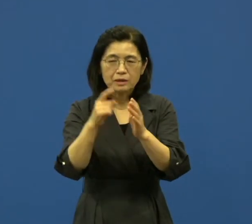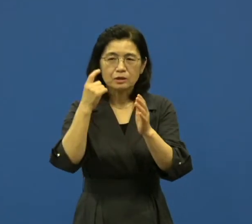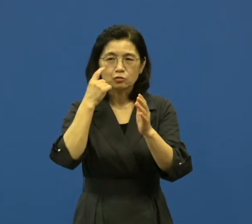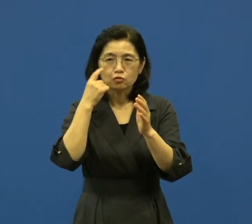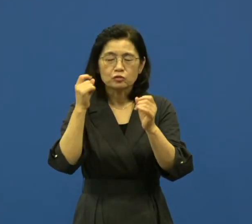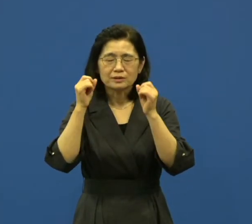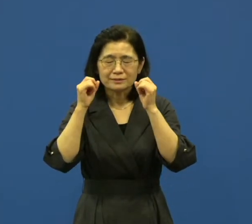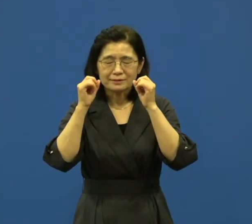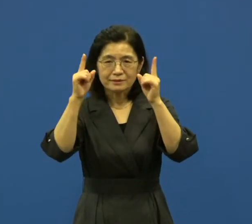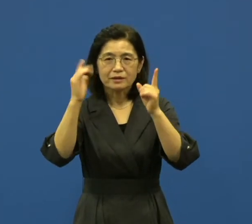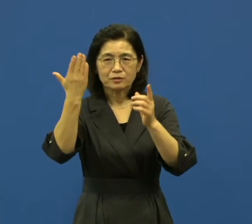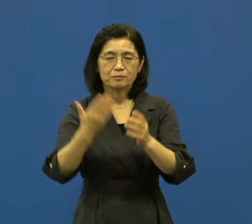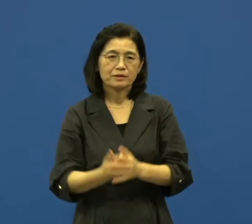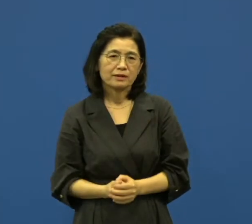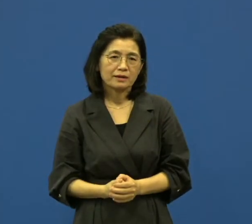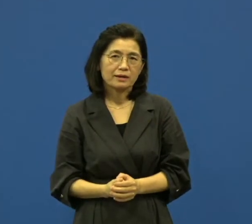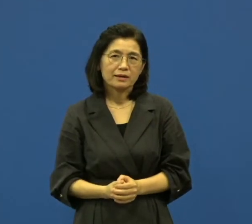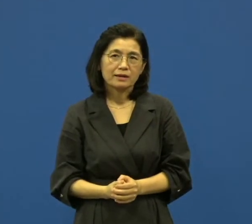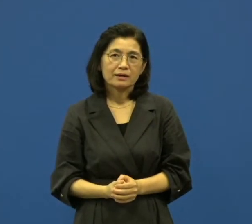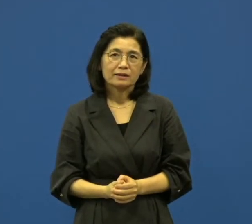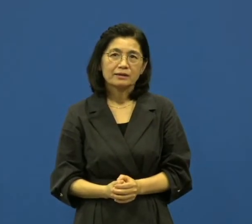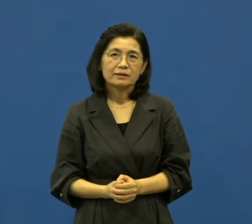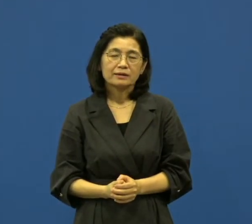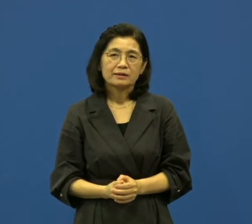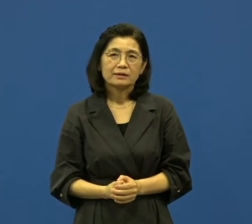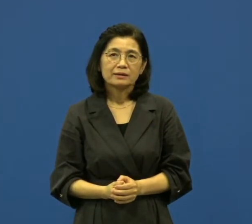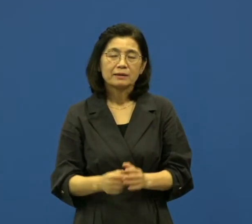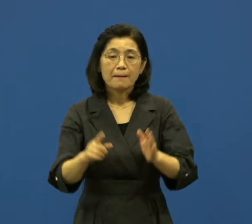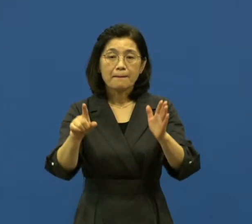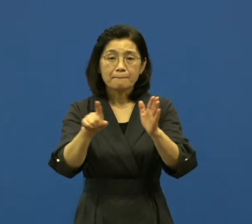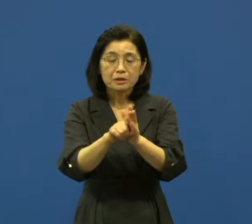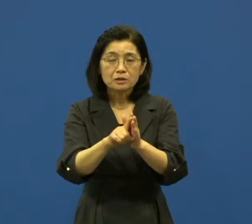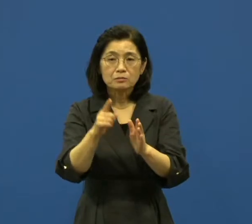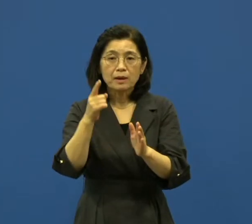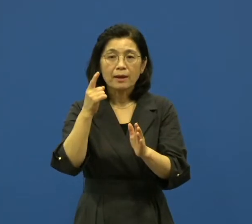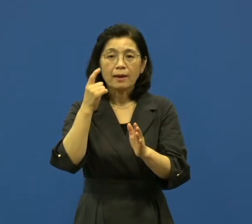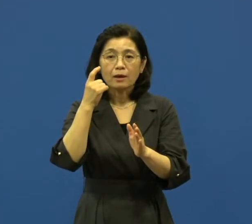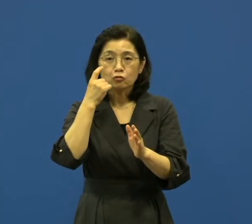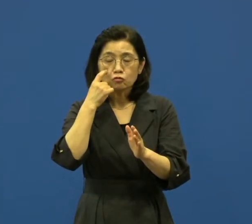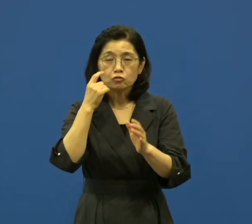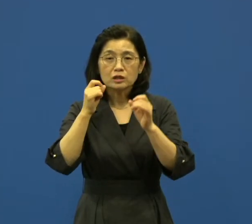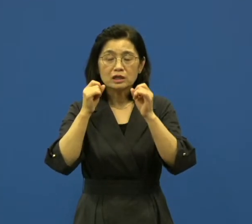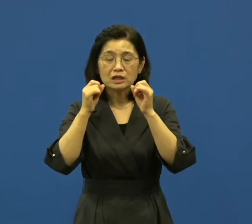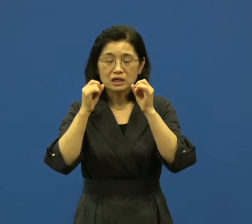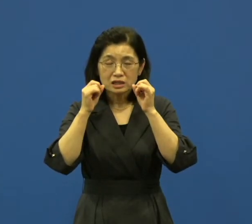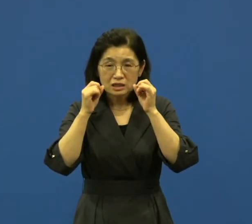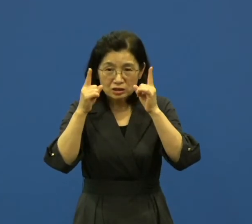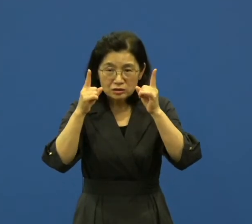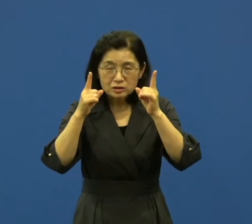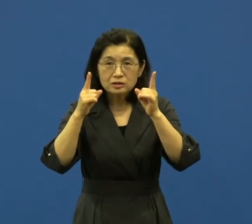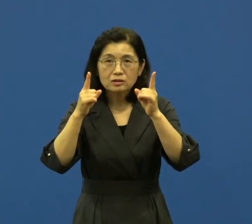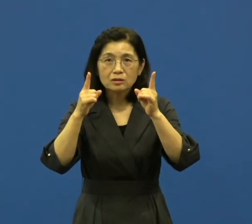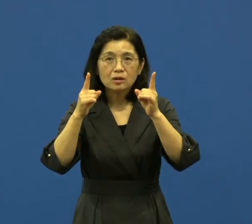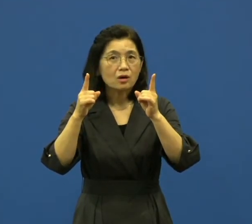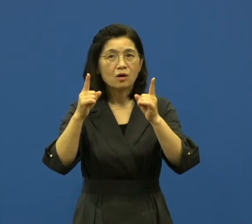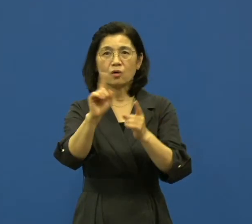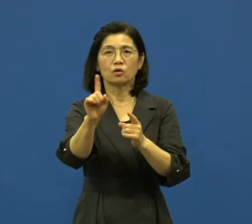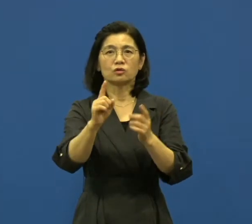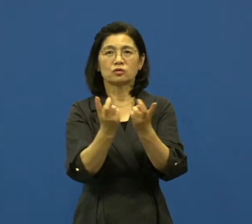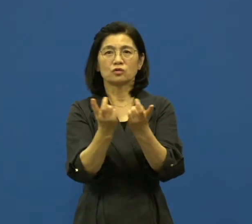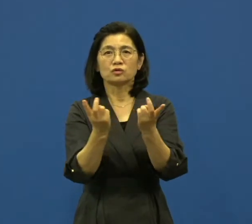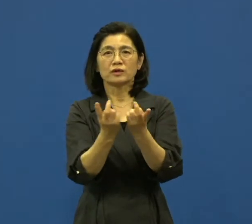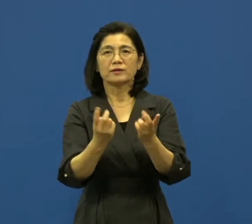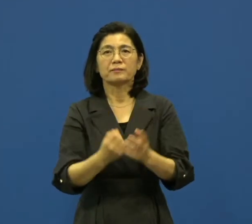것입니다. 자, 그러면 여러분, 믿음의 눈이 어떻게 열리는 것입니까? 로마서 10장 17절에 보니까 그러므로